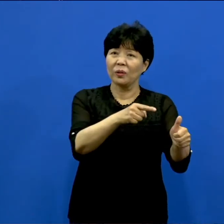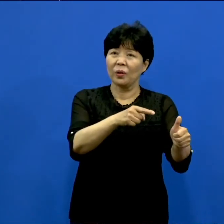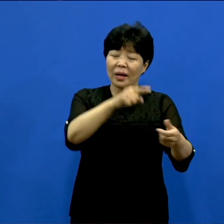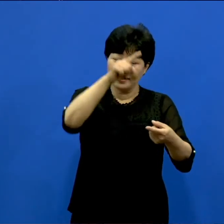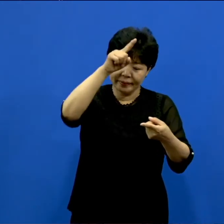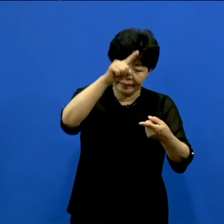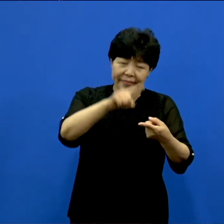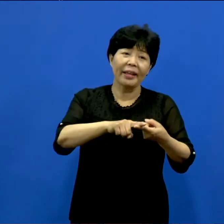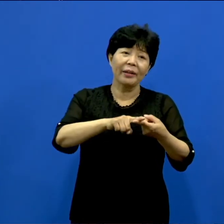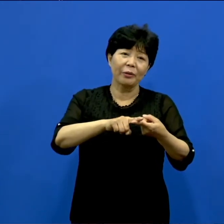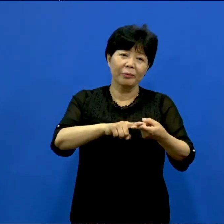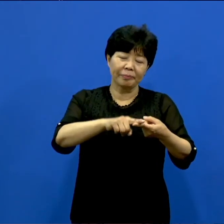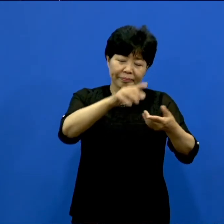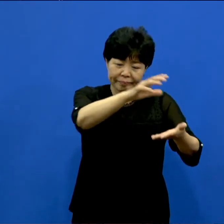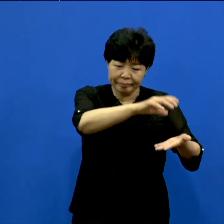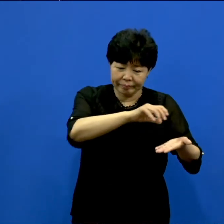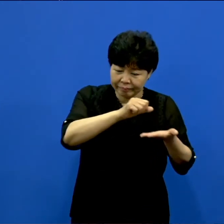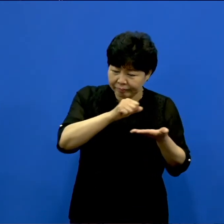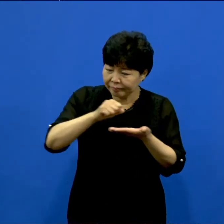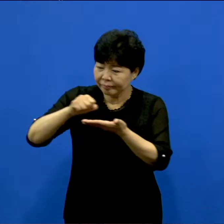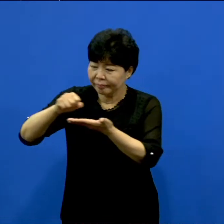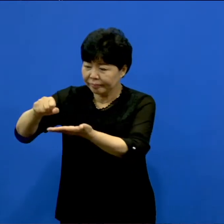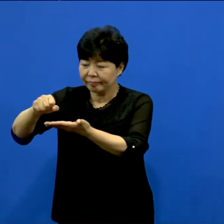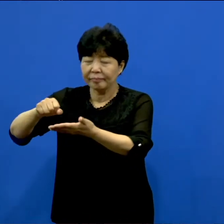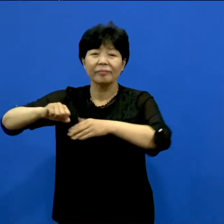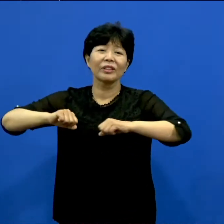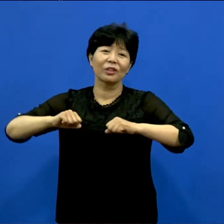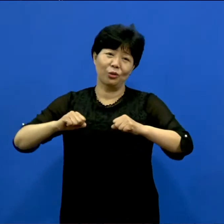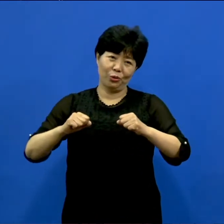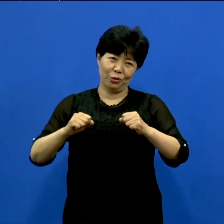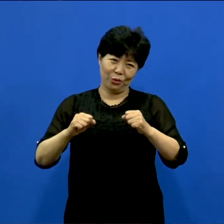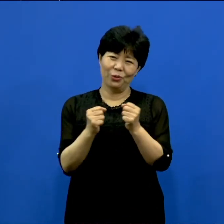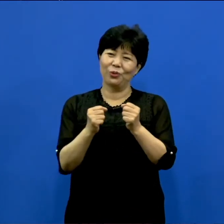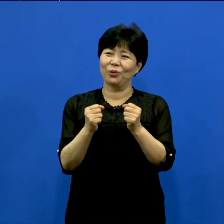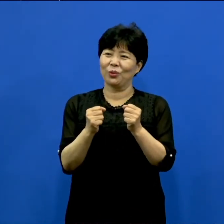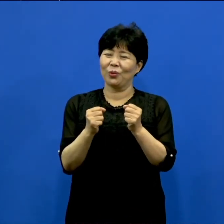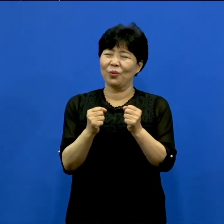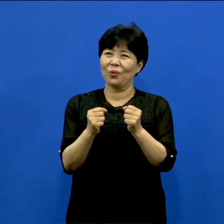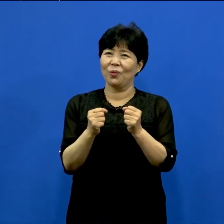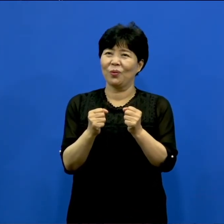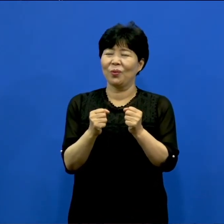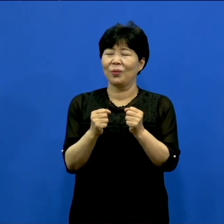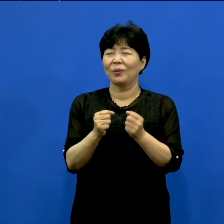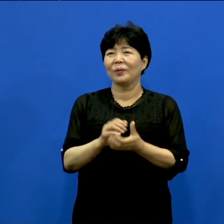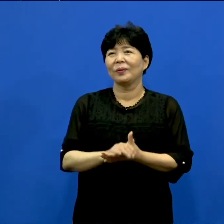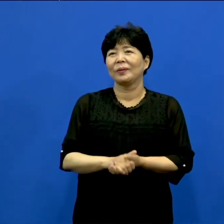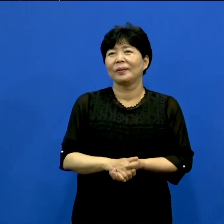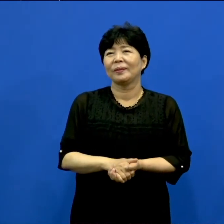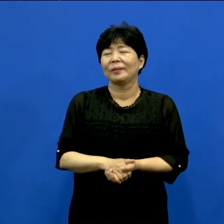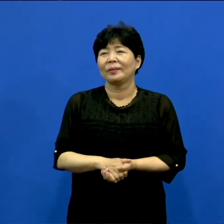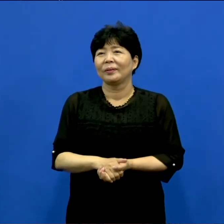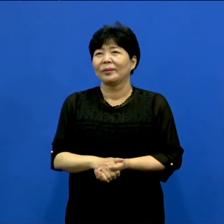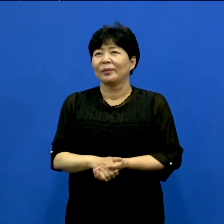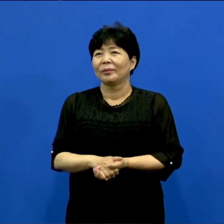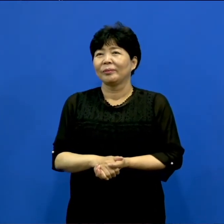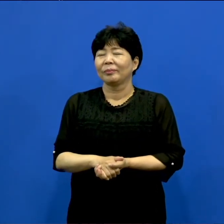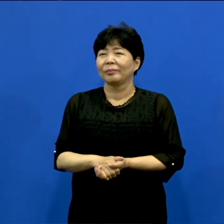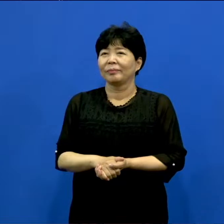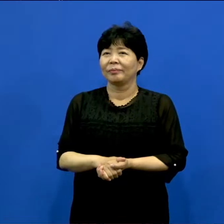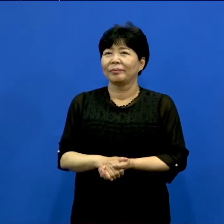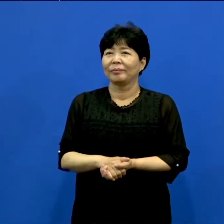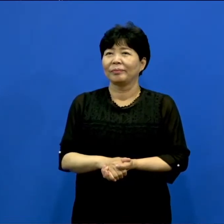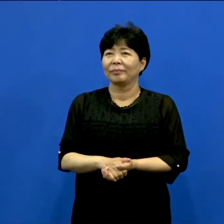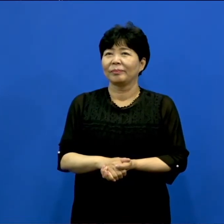대로 행동하는데 이 순종과 현실 사이에 간격이 있어요. 그죠?